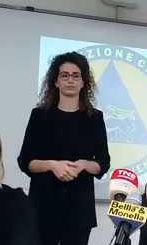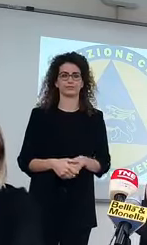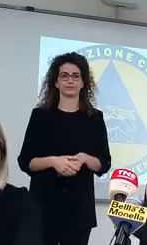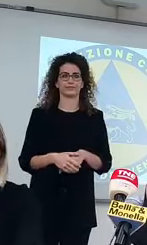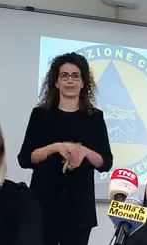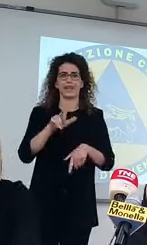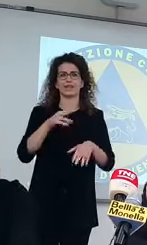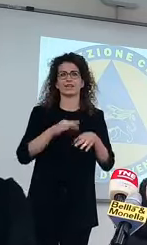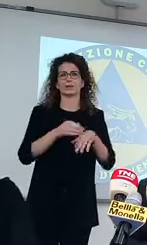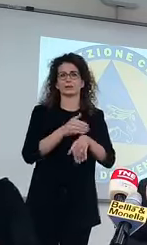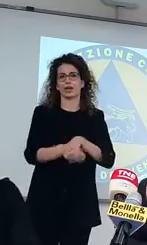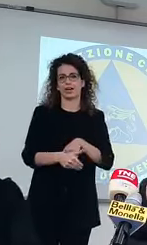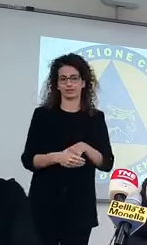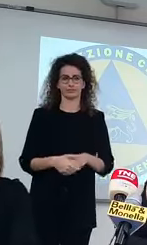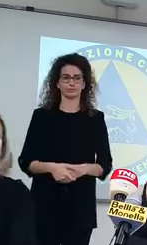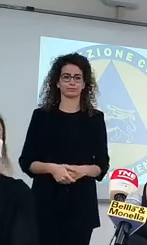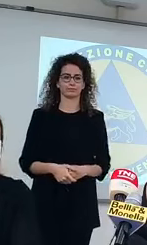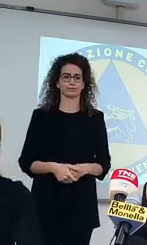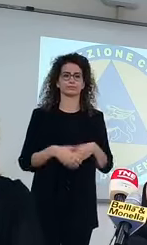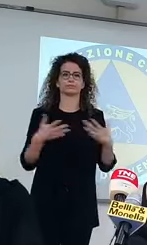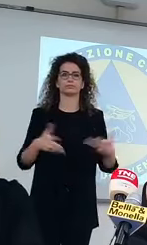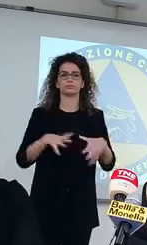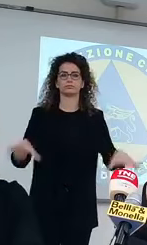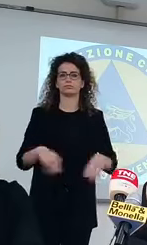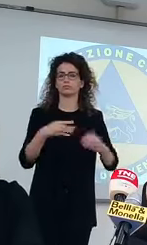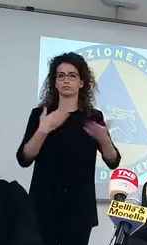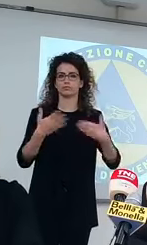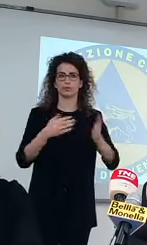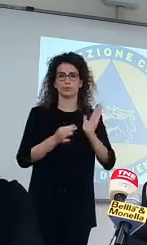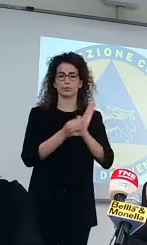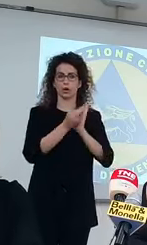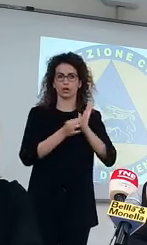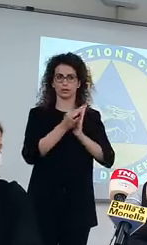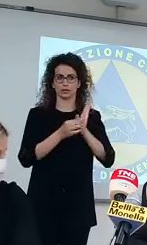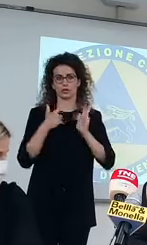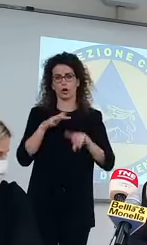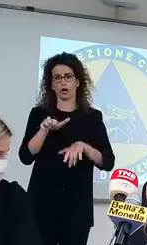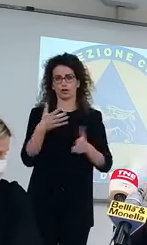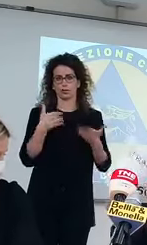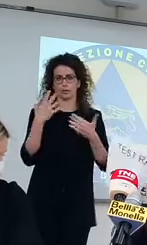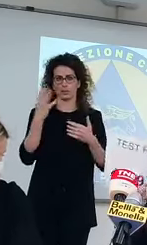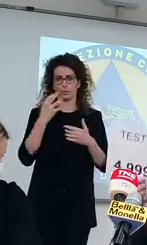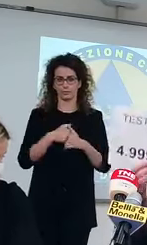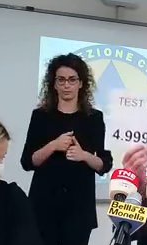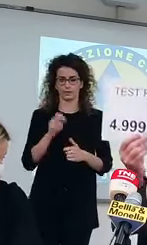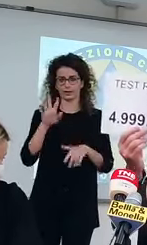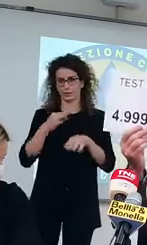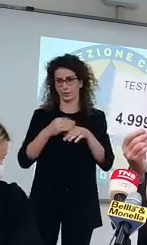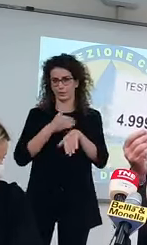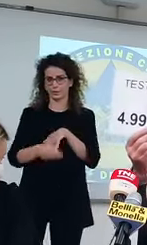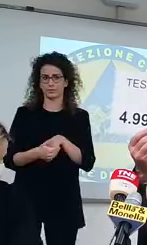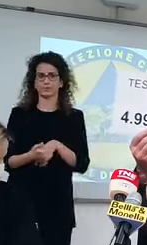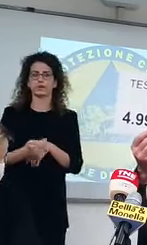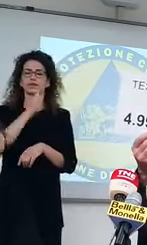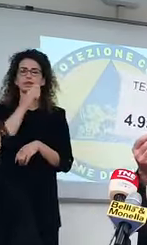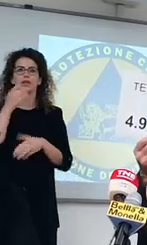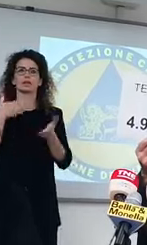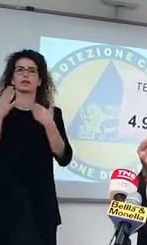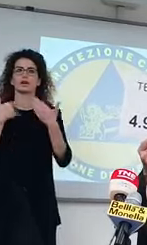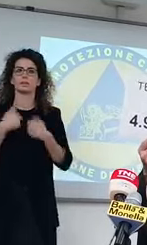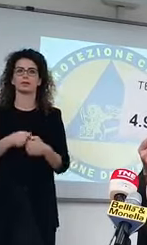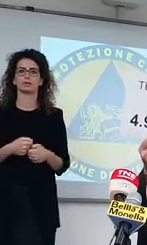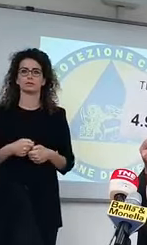3 minuti di ritardo. Allora, partirei subito col bollettino, così recuperiamo velocemente i 3 minuti. Test